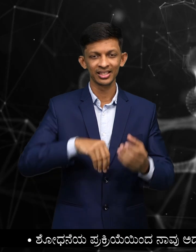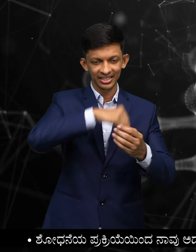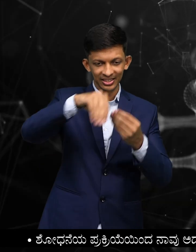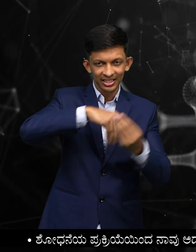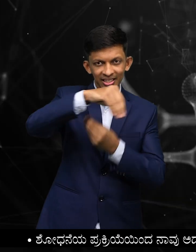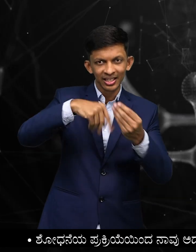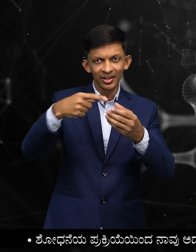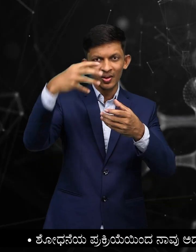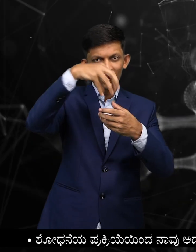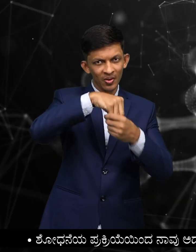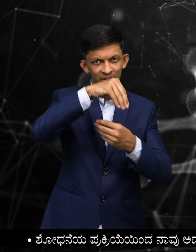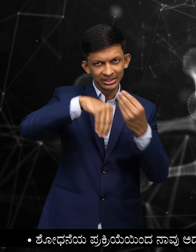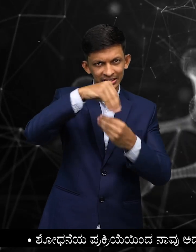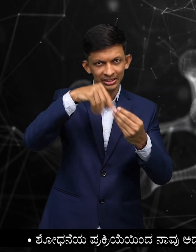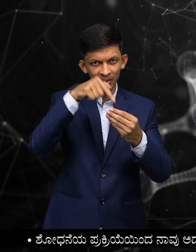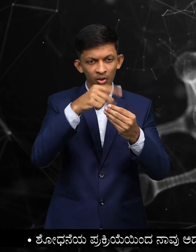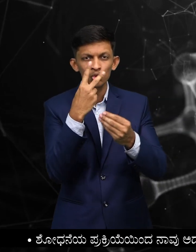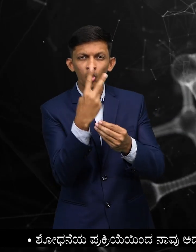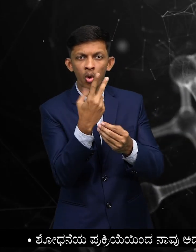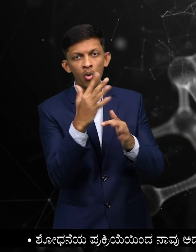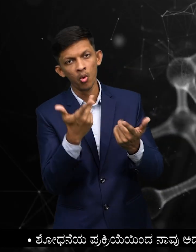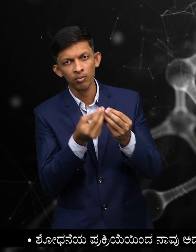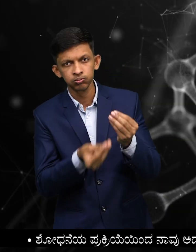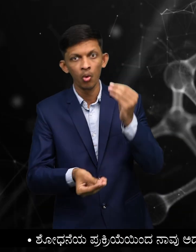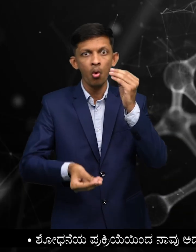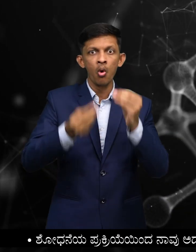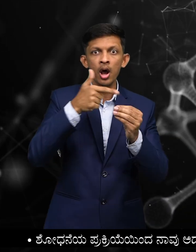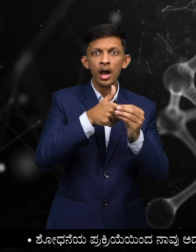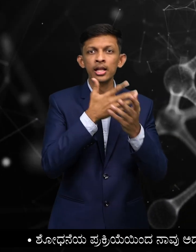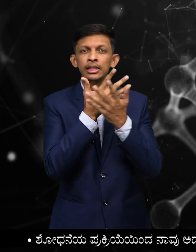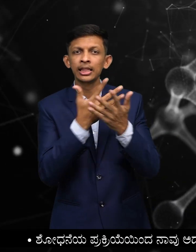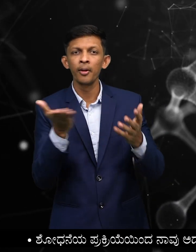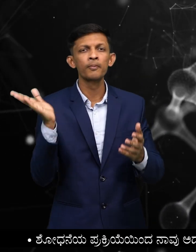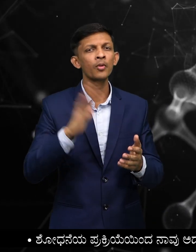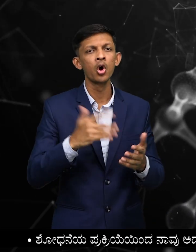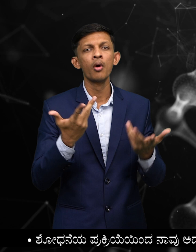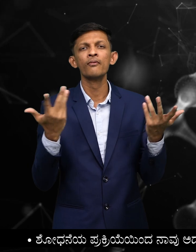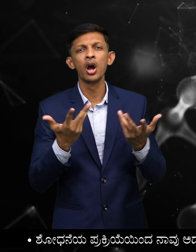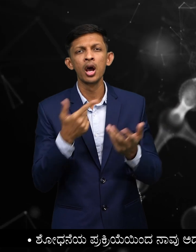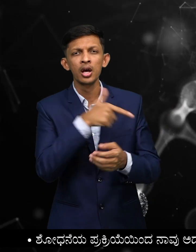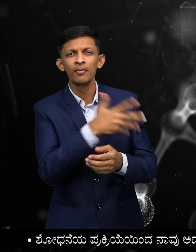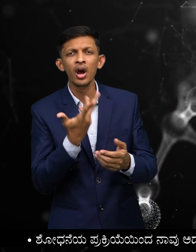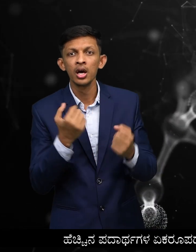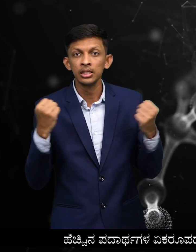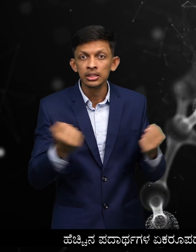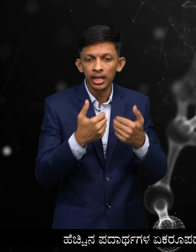ಶೋಧನೆಯ ಪ್ರಕ್ರಿಯೆಯಿಂದ ನಾವು ಅದರ ಘಟಕಗಳನ್ನು ಪ್ರತ್ಯೇಕಿಸಲು ಸಾಧ್ಯವಾಗದ ಎರಡು ಅಥವಾ ಹೆಚ್ಚಿನ